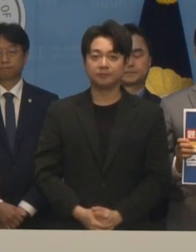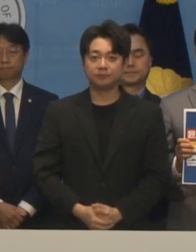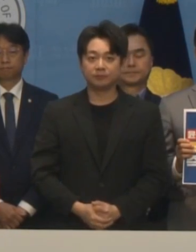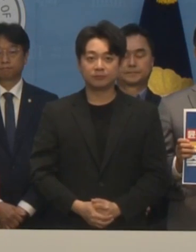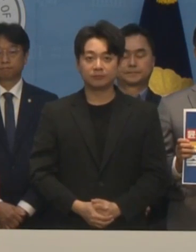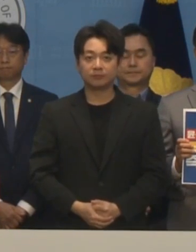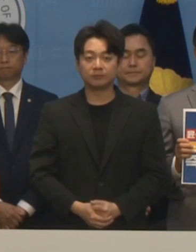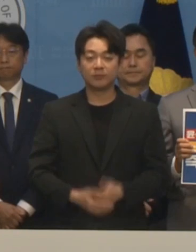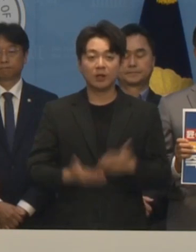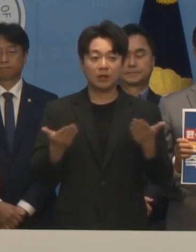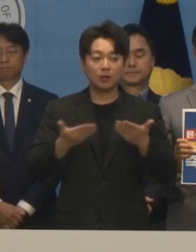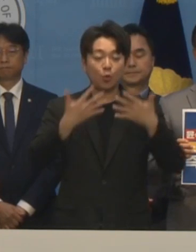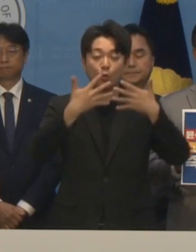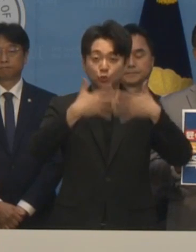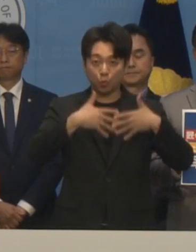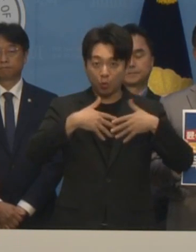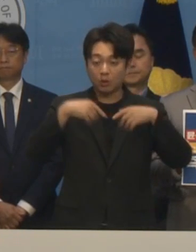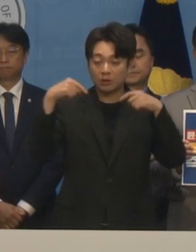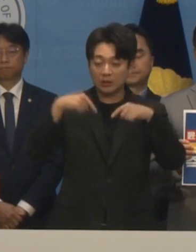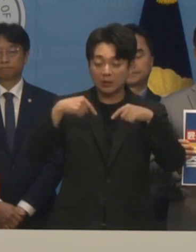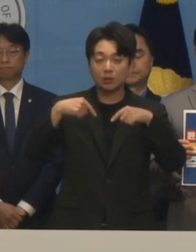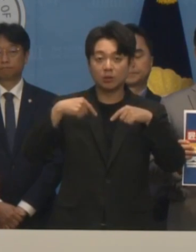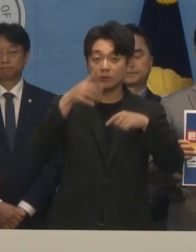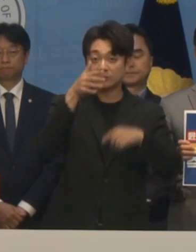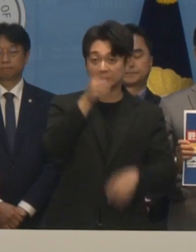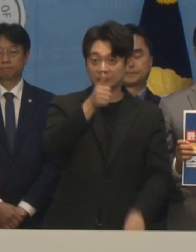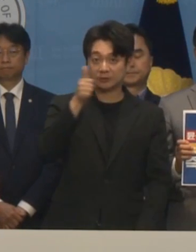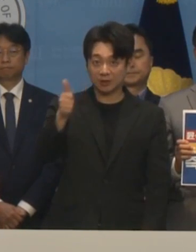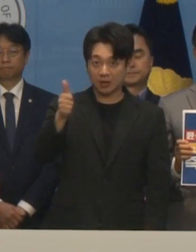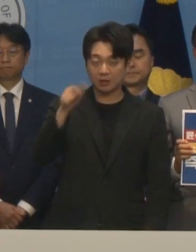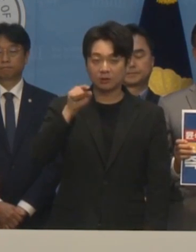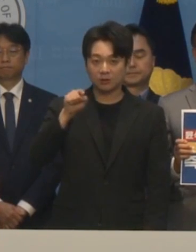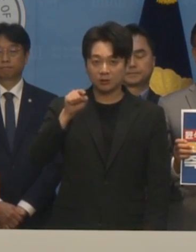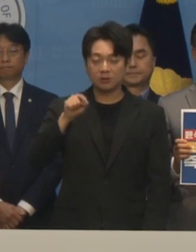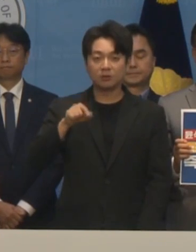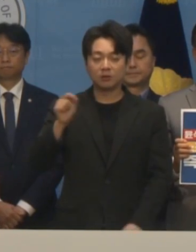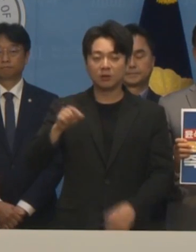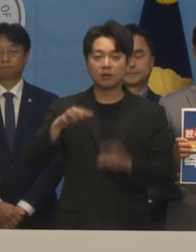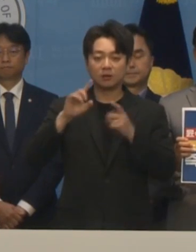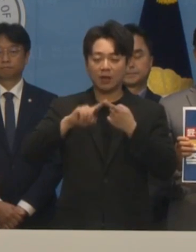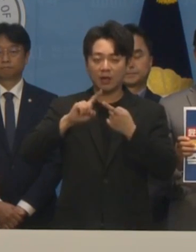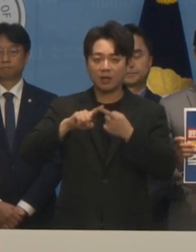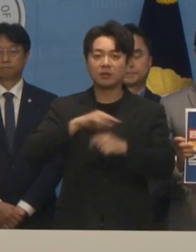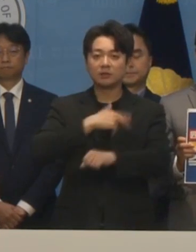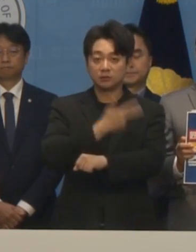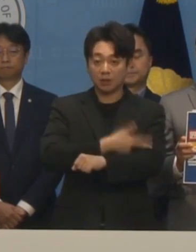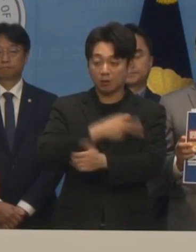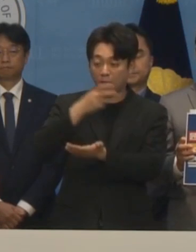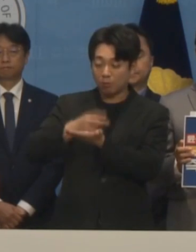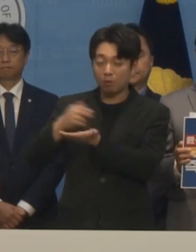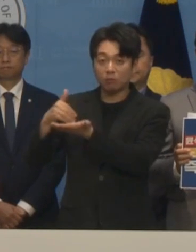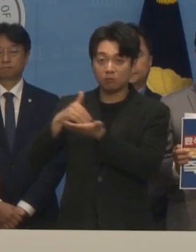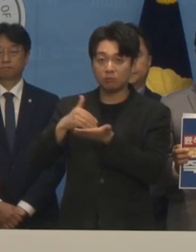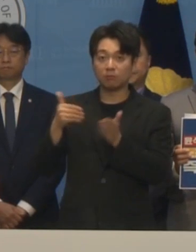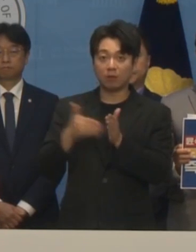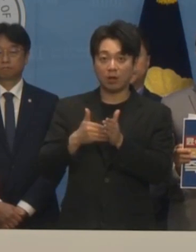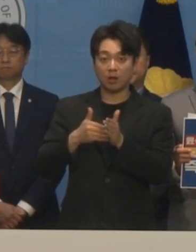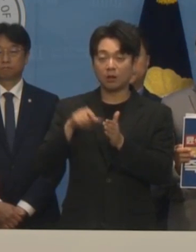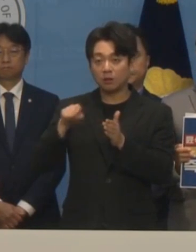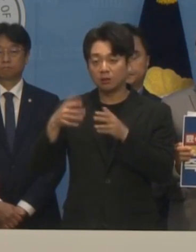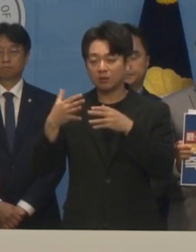자를 사용자로 인정하는 근로기준법 개정안을 발의했습니다. 김문수 고용노동부